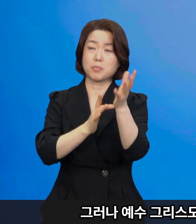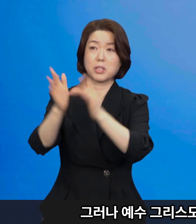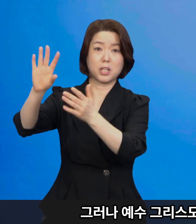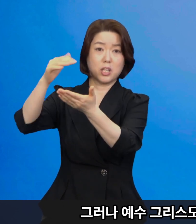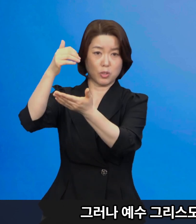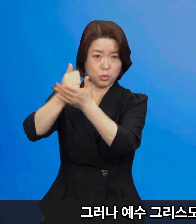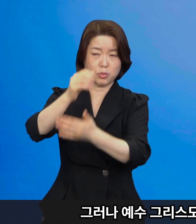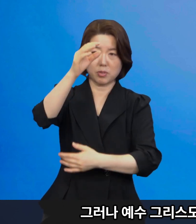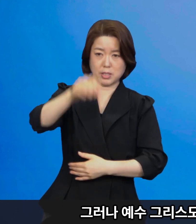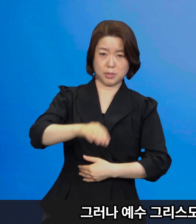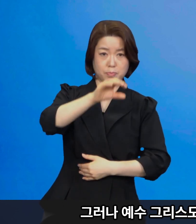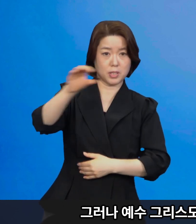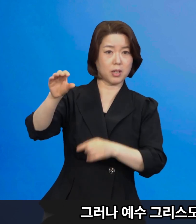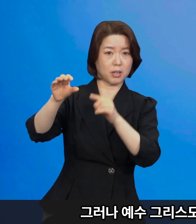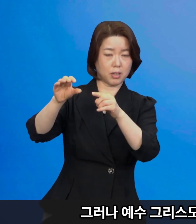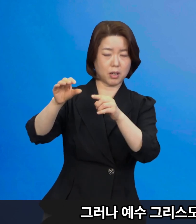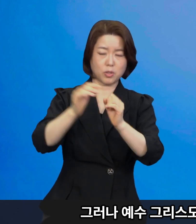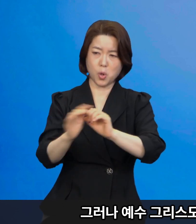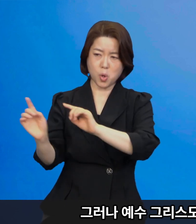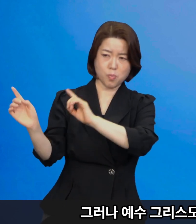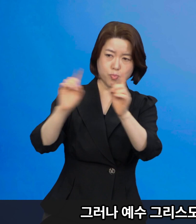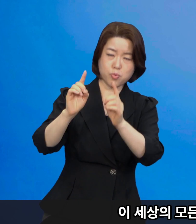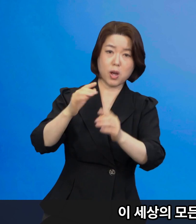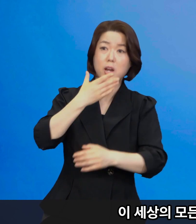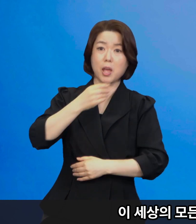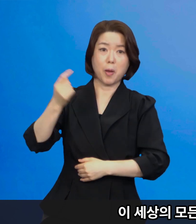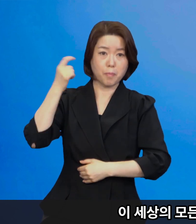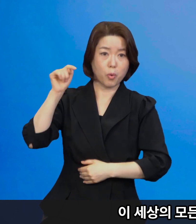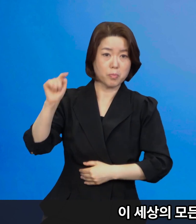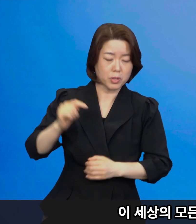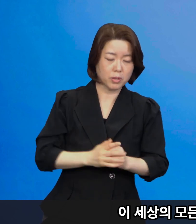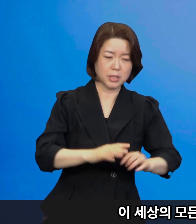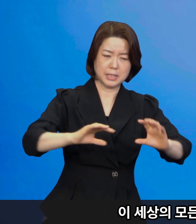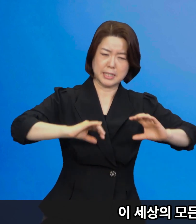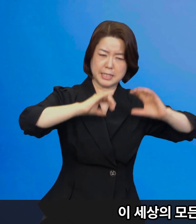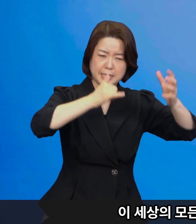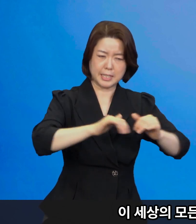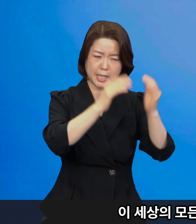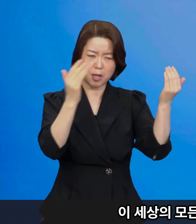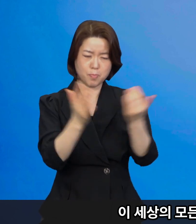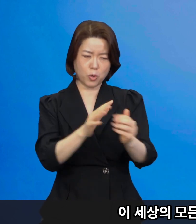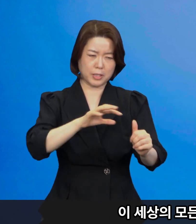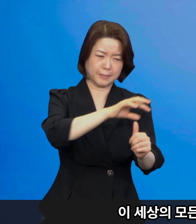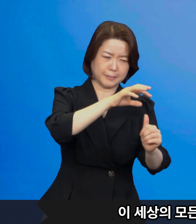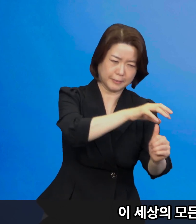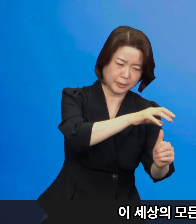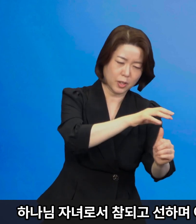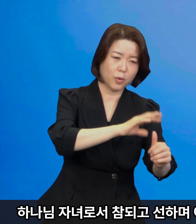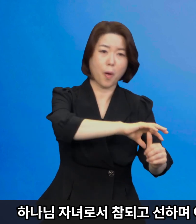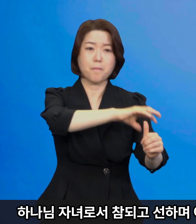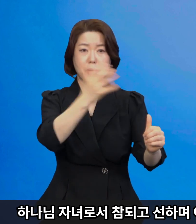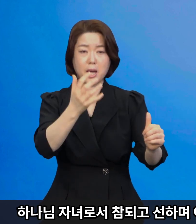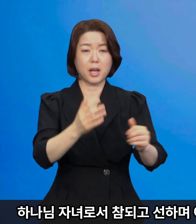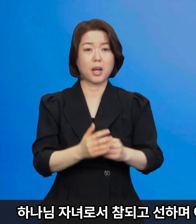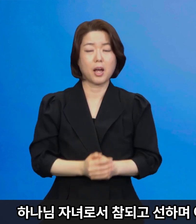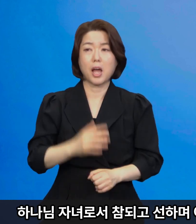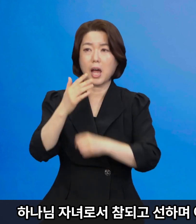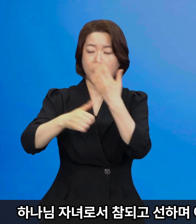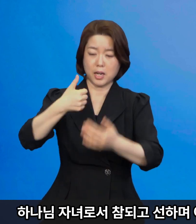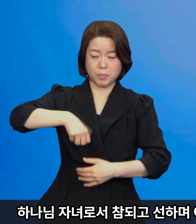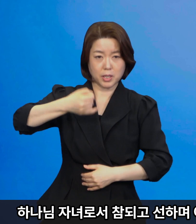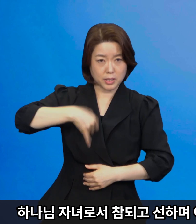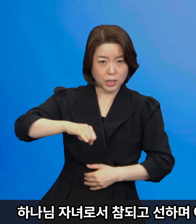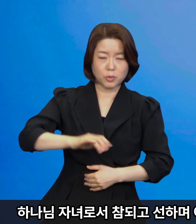그리스도의 십자가와 부활의 복음은 이 세상의 모든 묶인 것을 풀어주고 하나님